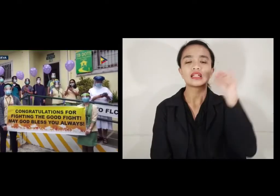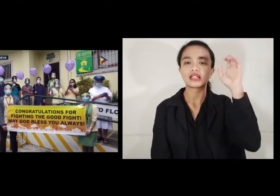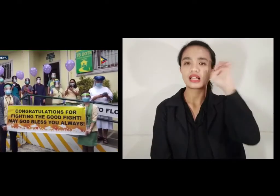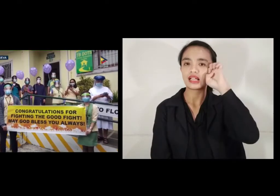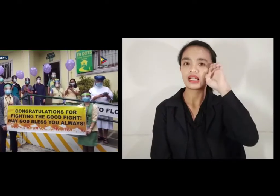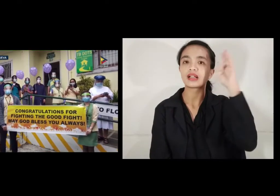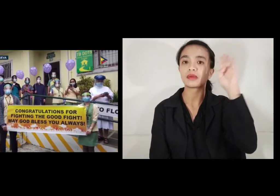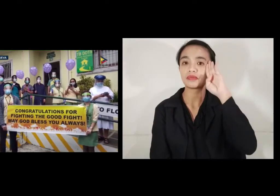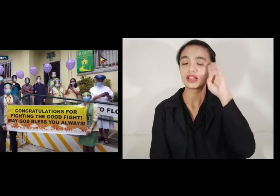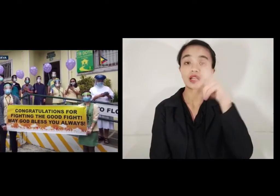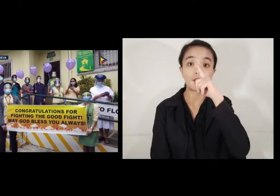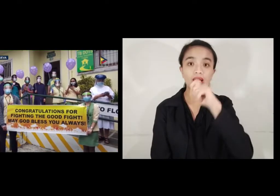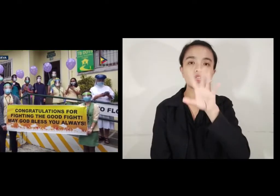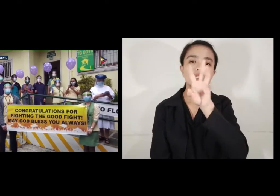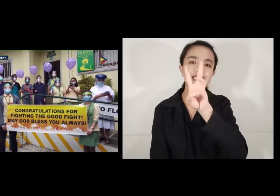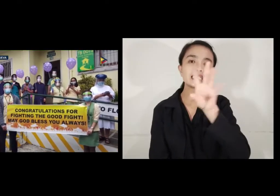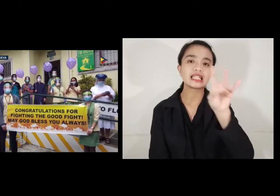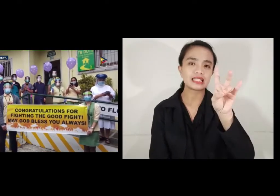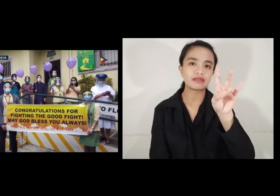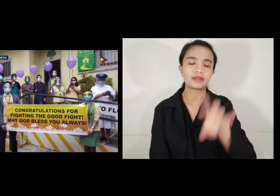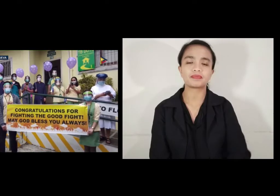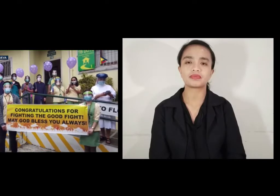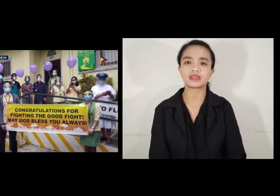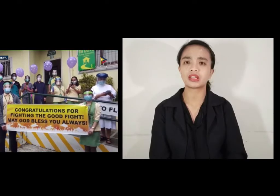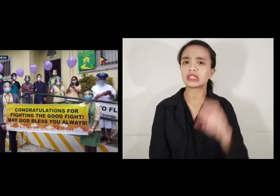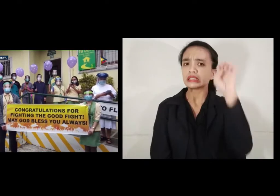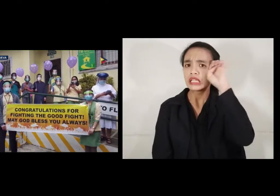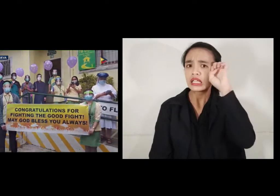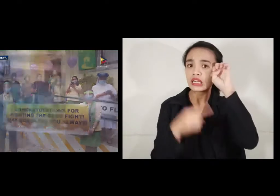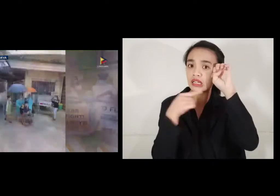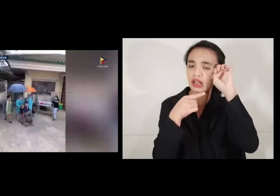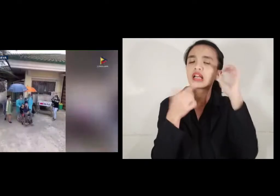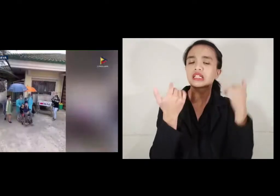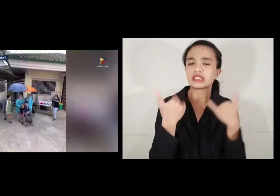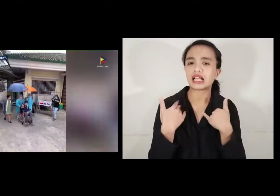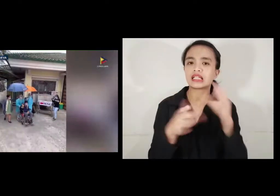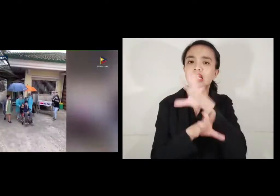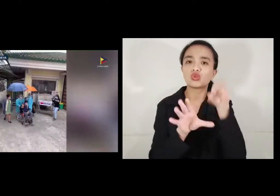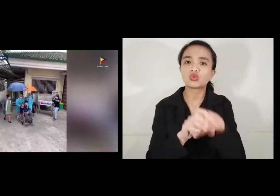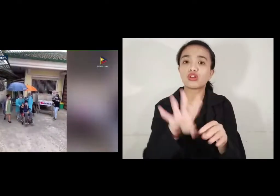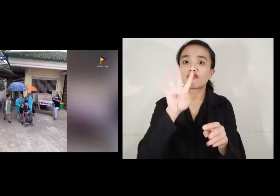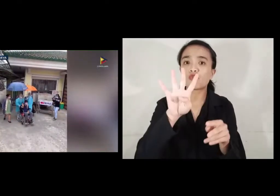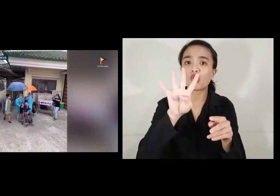Enrique Bactad, nga agtawon iti 67. Maysa ni Enrique kadagiti upat a COVID